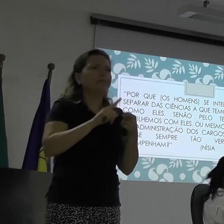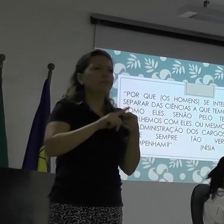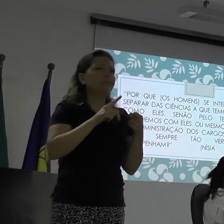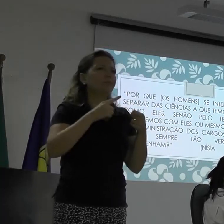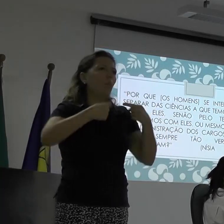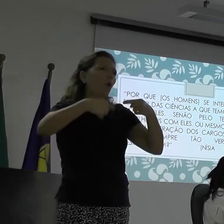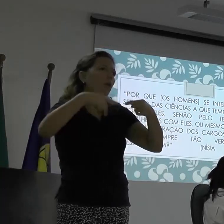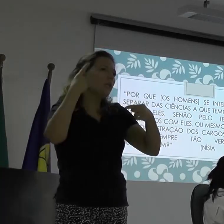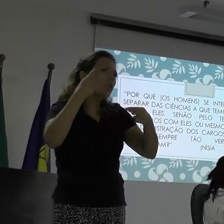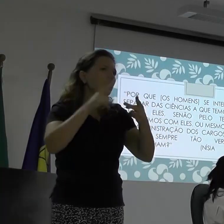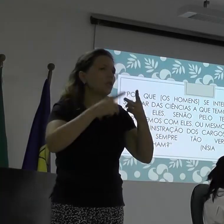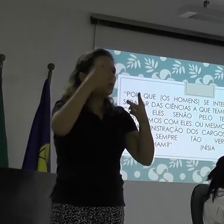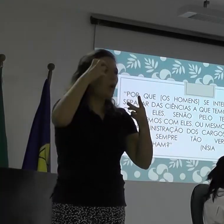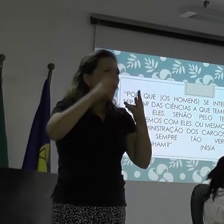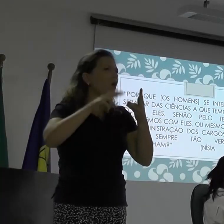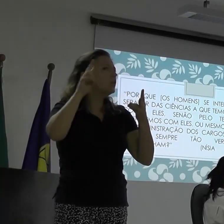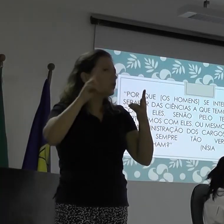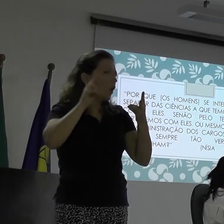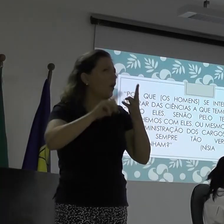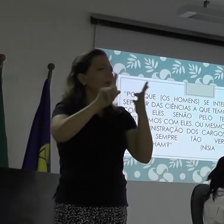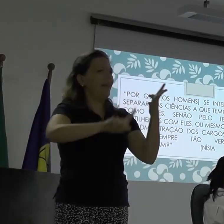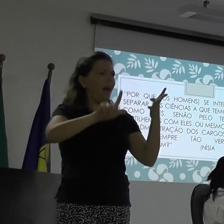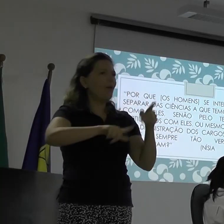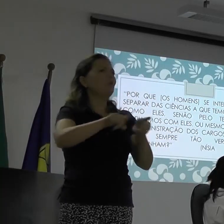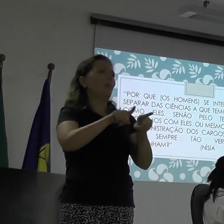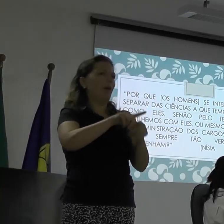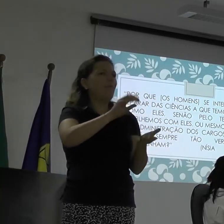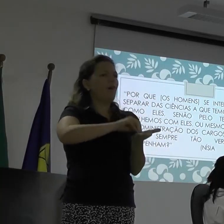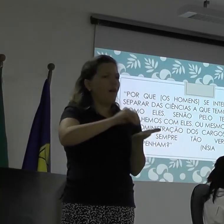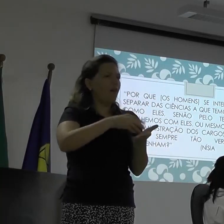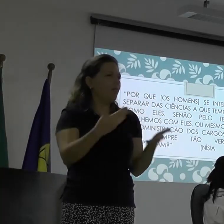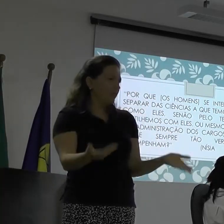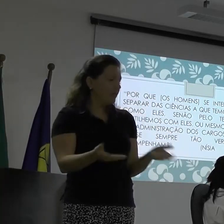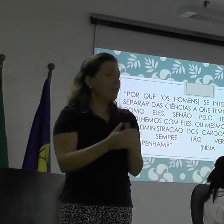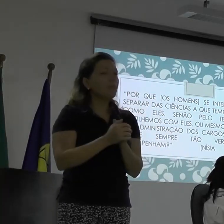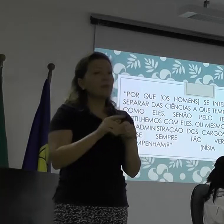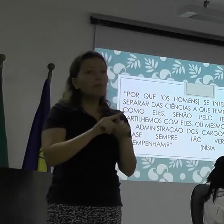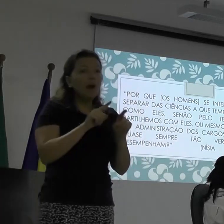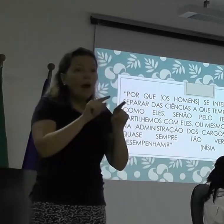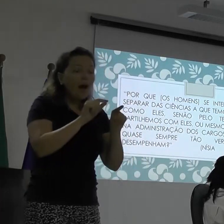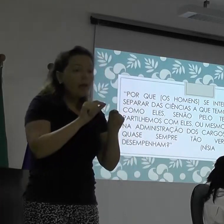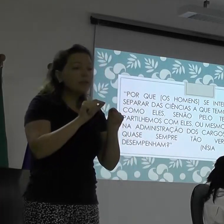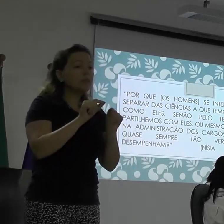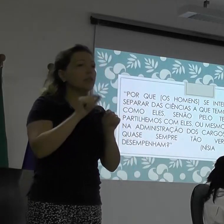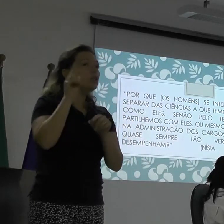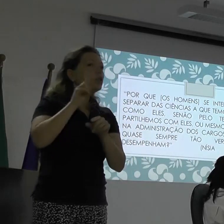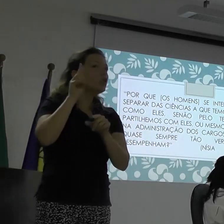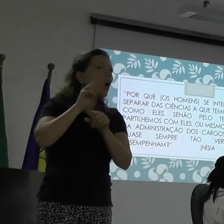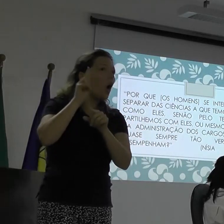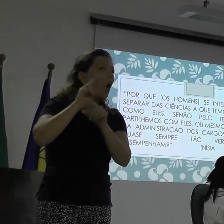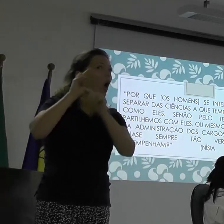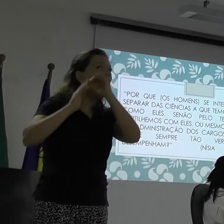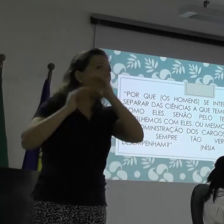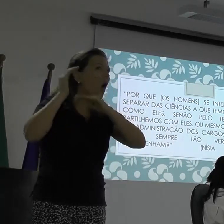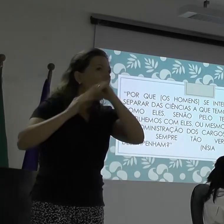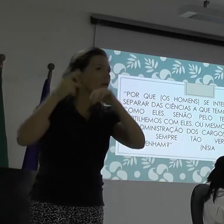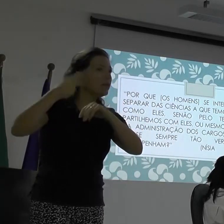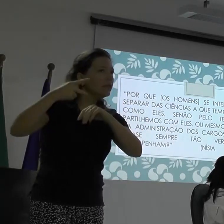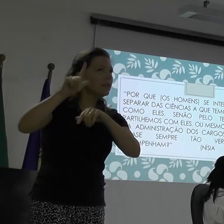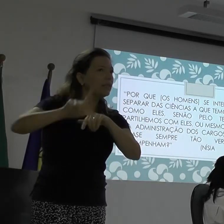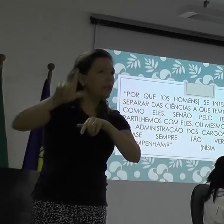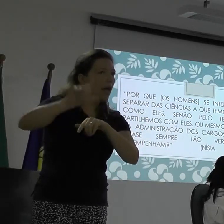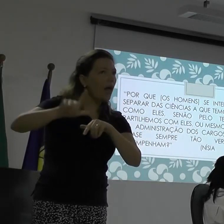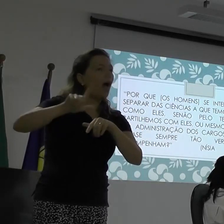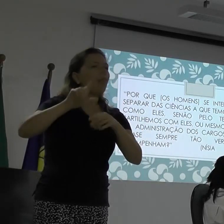cultural, histórico e literário. No que concerne à construção de uma história literária, as lacunas